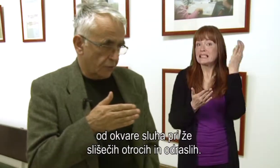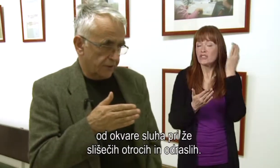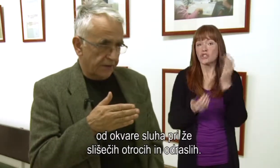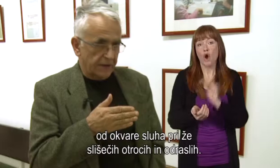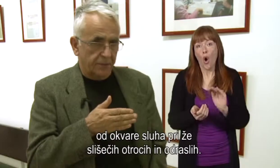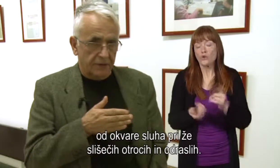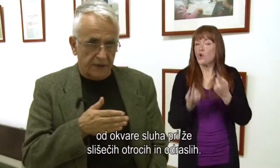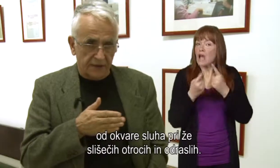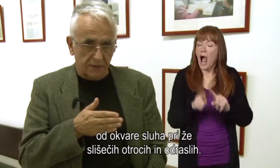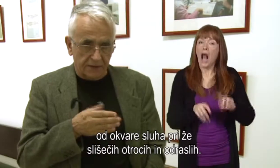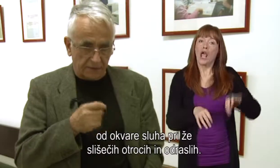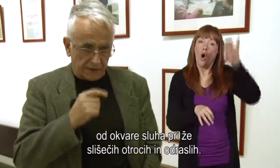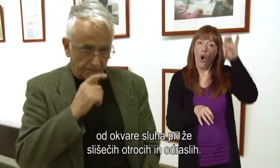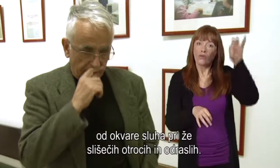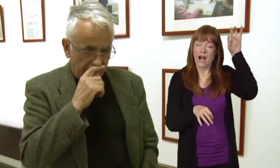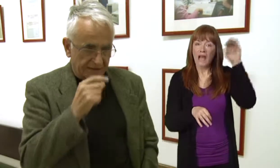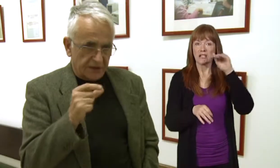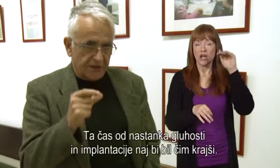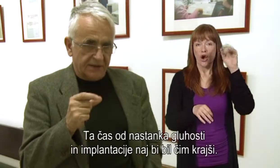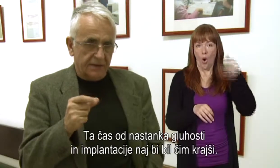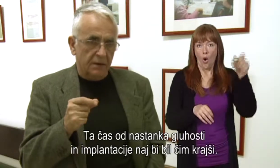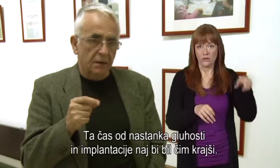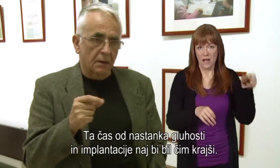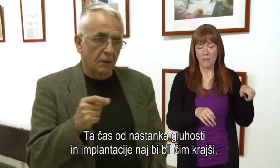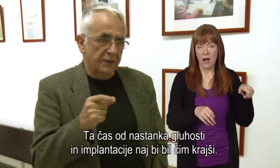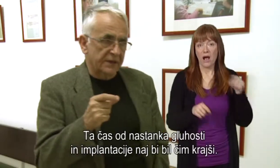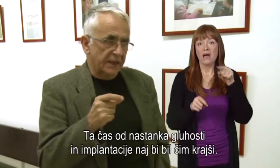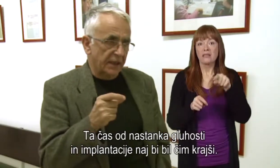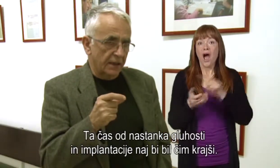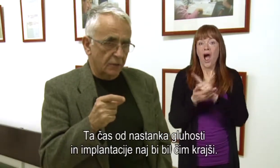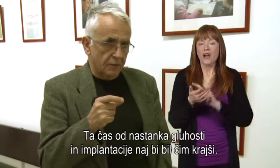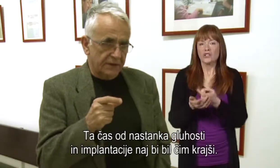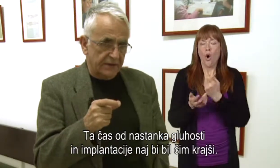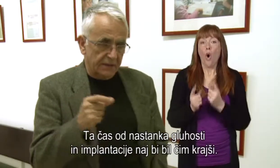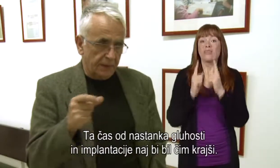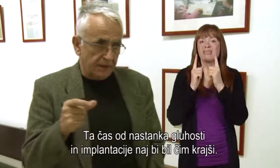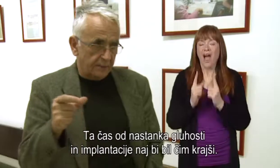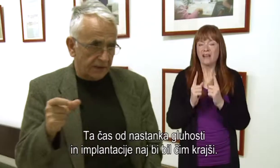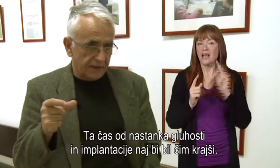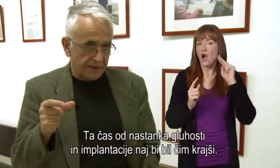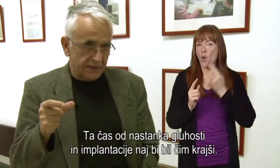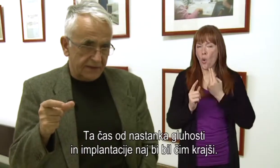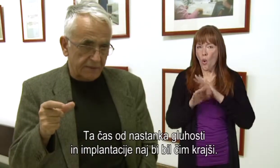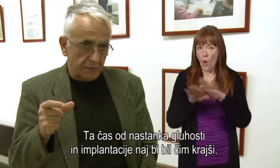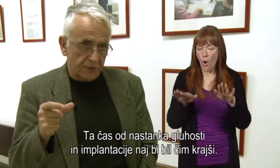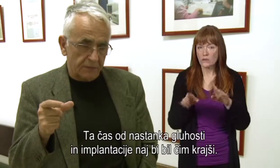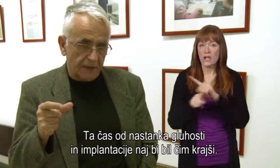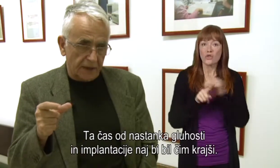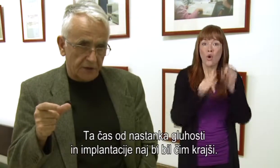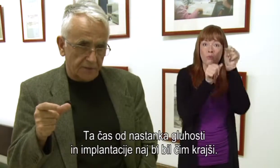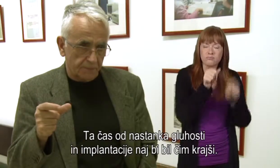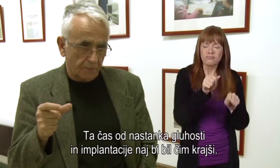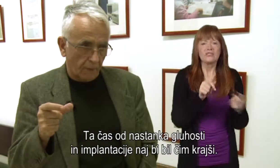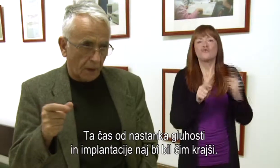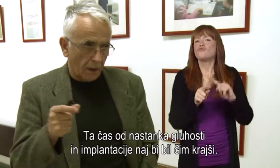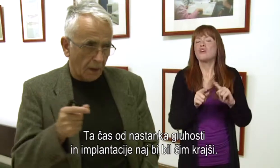tako otrocih ali pa odraslih osebah. Ta čas od nastanka gluhosti in implantacije ne bi bil čim